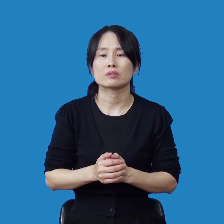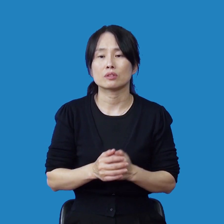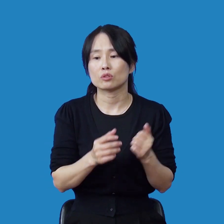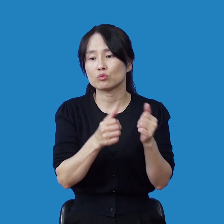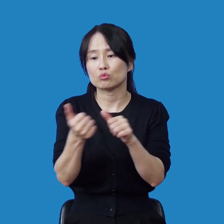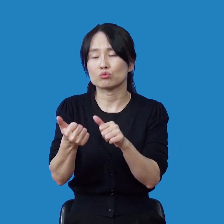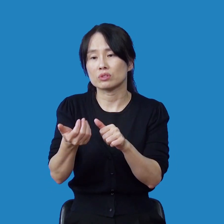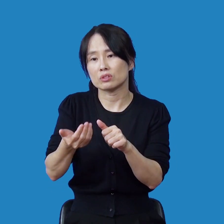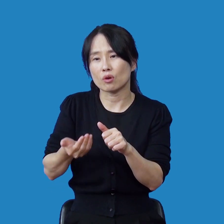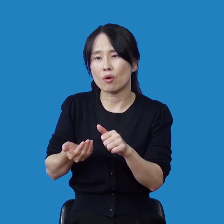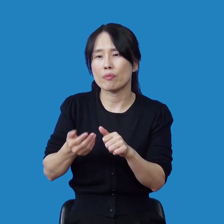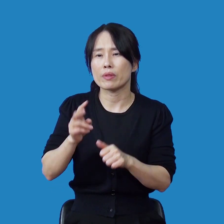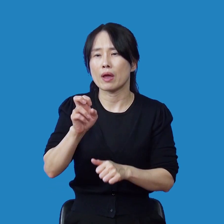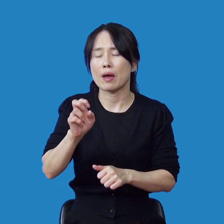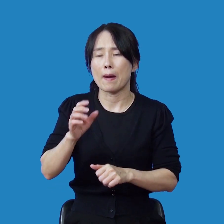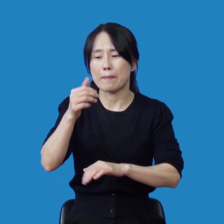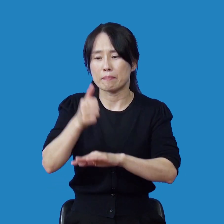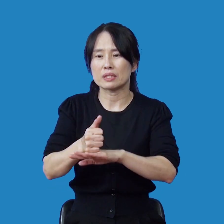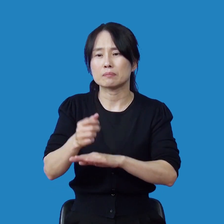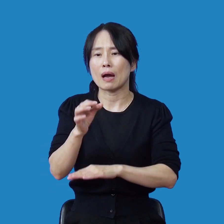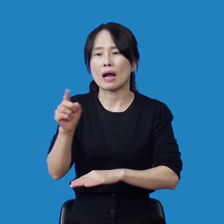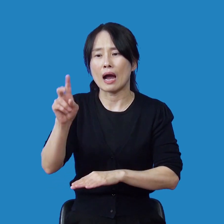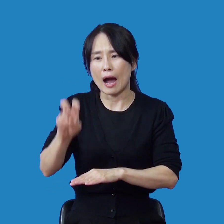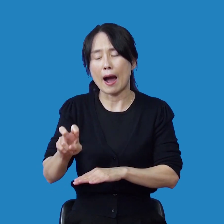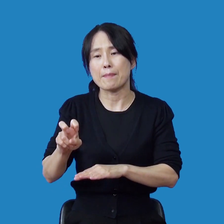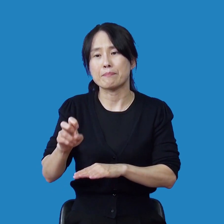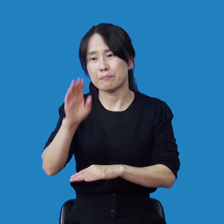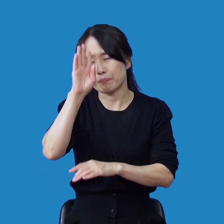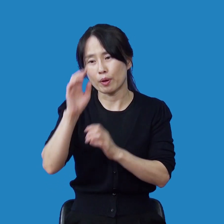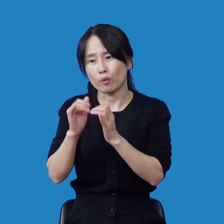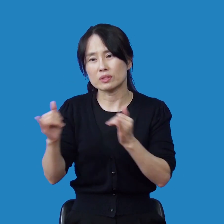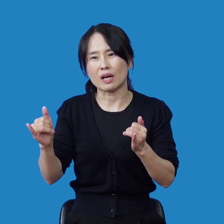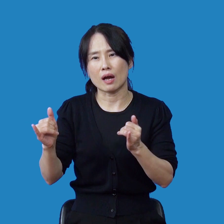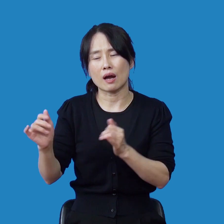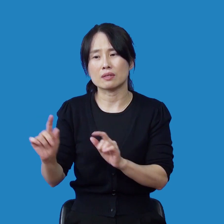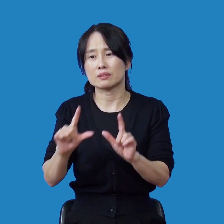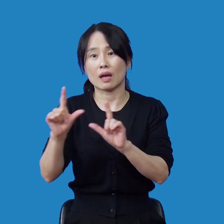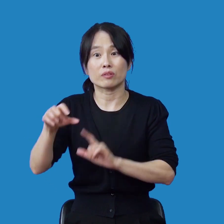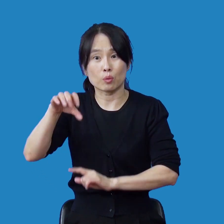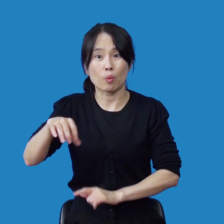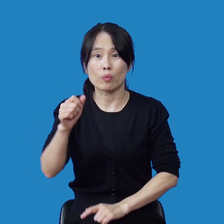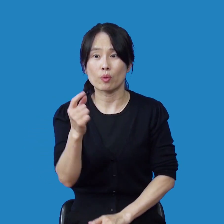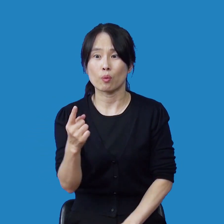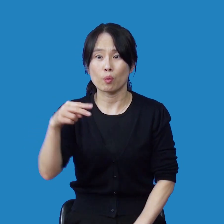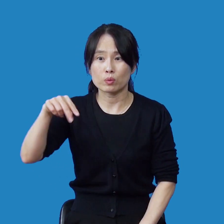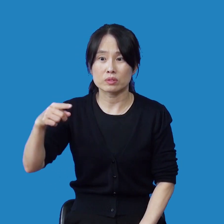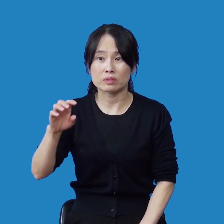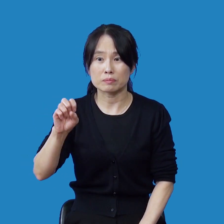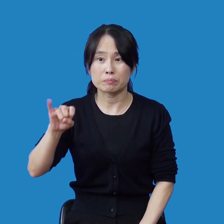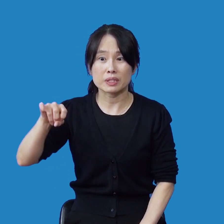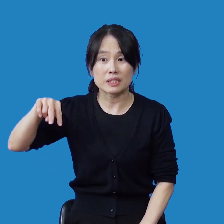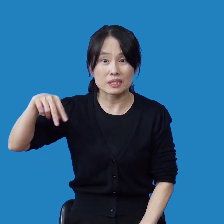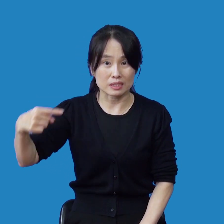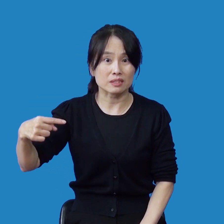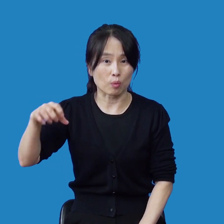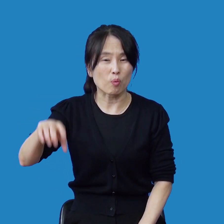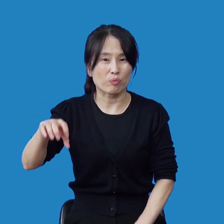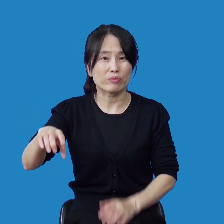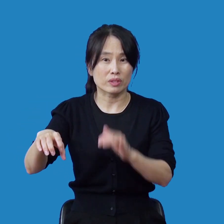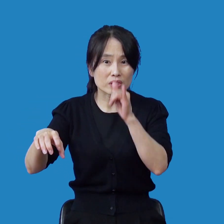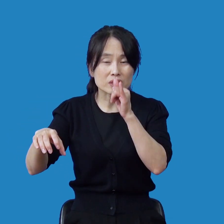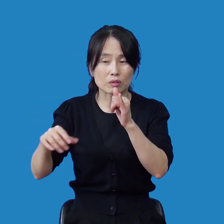앞두고 있는 말기암 환자들을 찾아가서 얘기도 나누고 가족들의 그 애잔한 얘기도